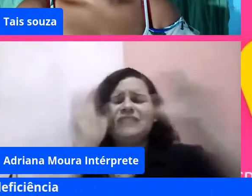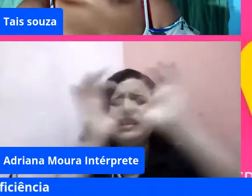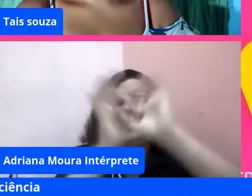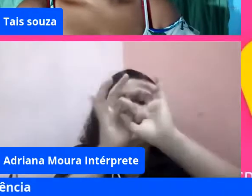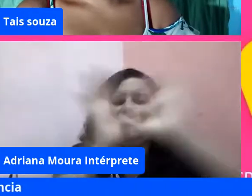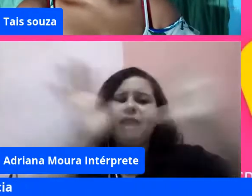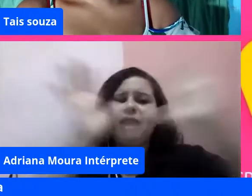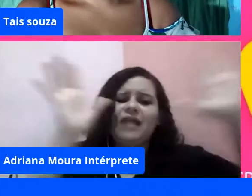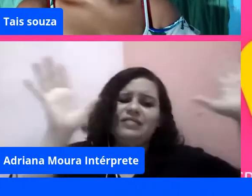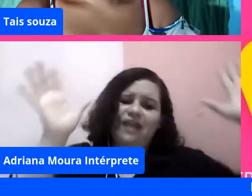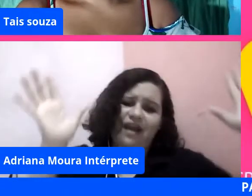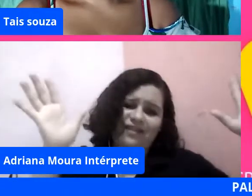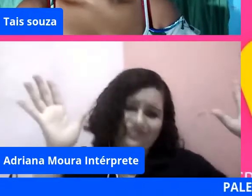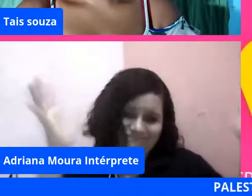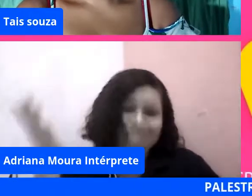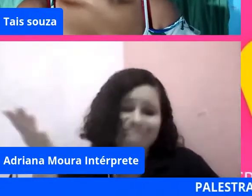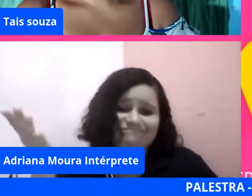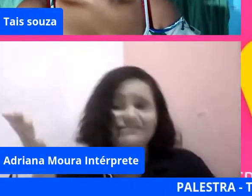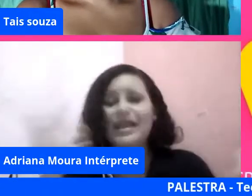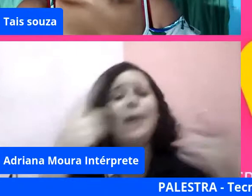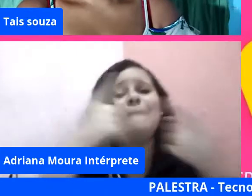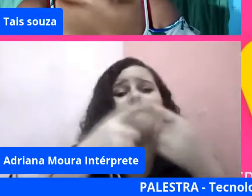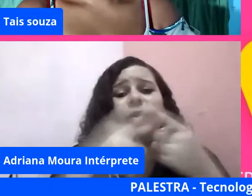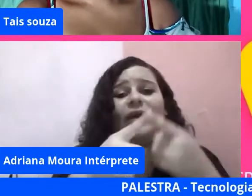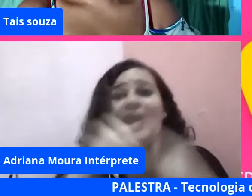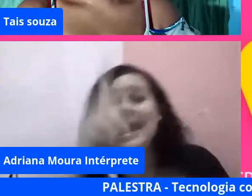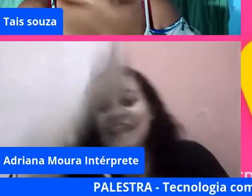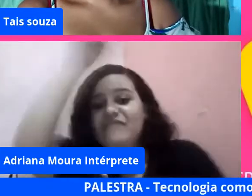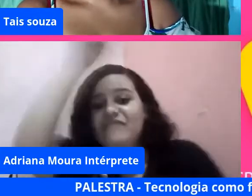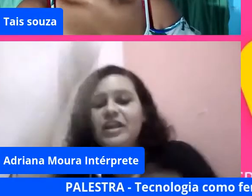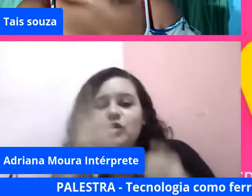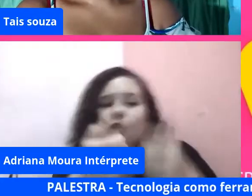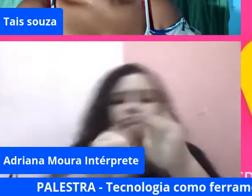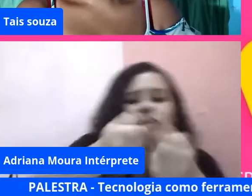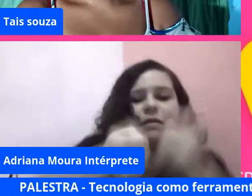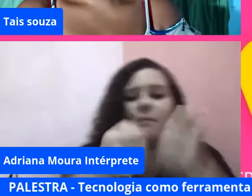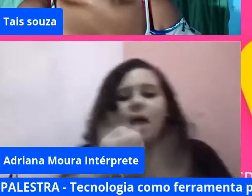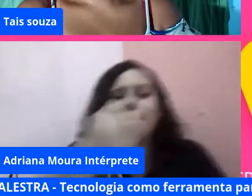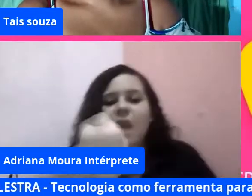que se inventou tanta coisa? Controle remoto, por que é que se inventou, né,